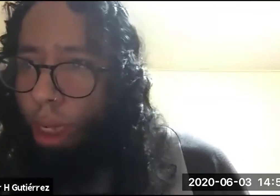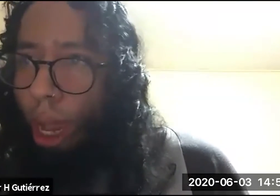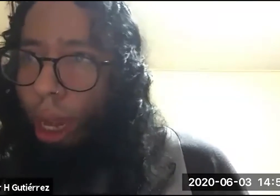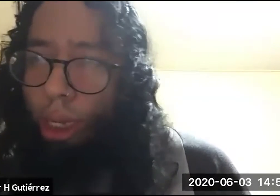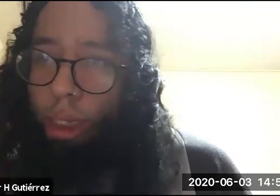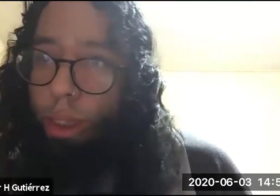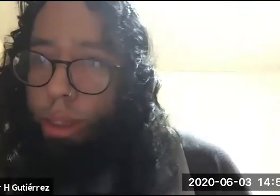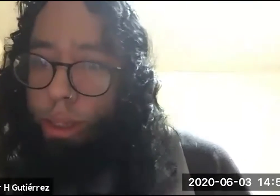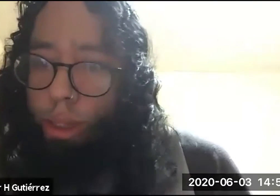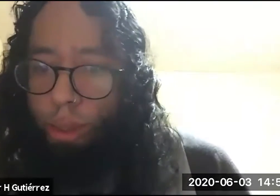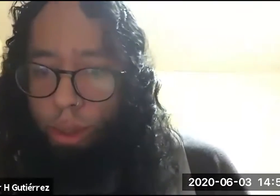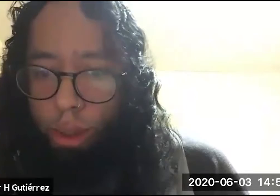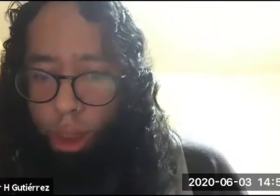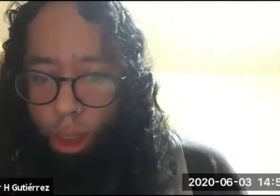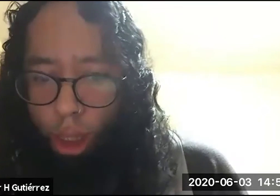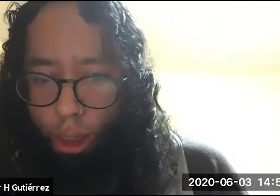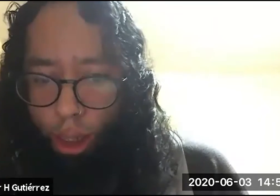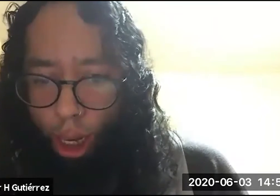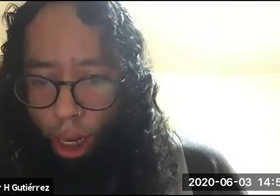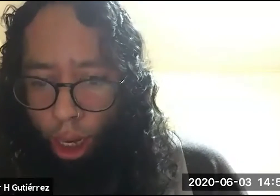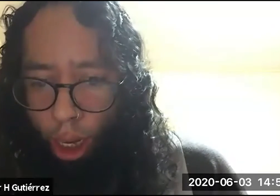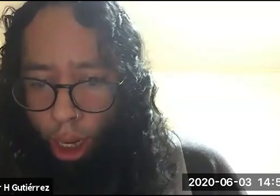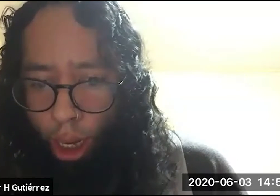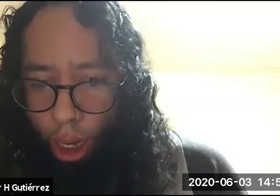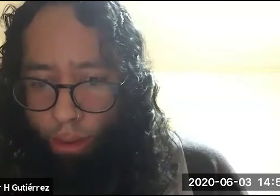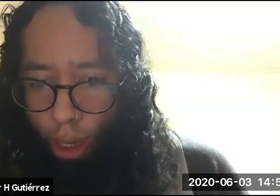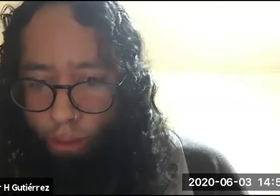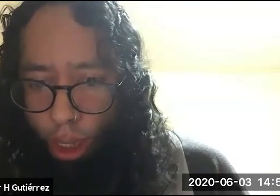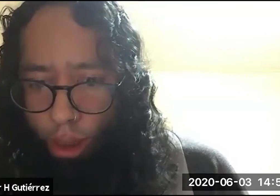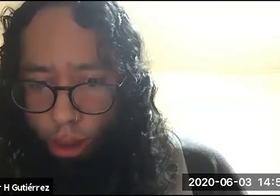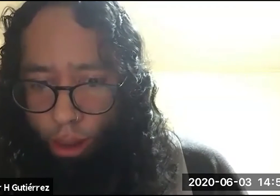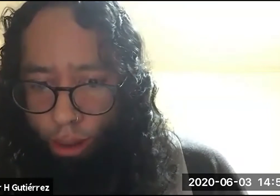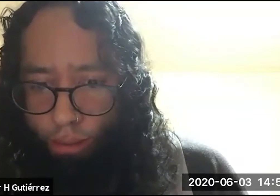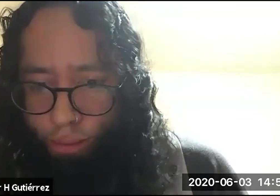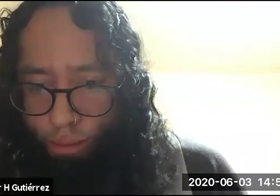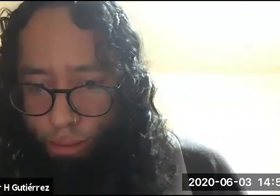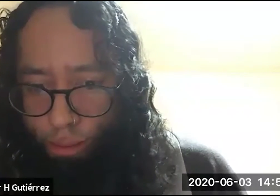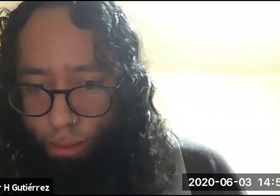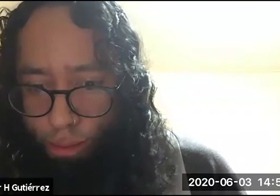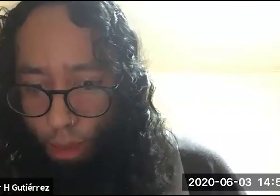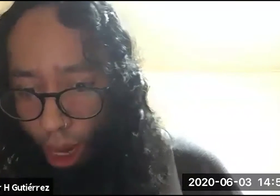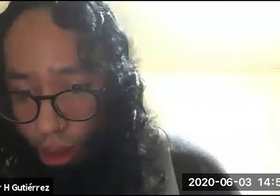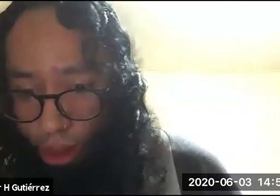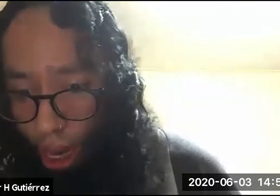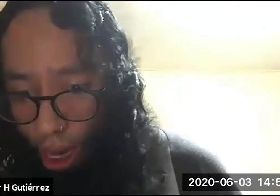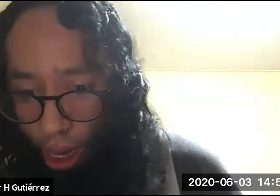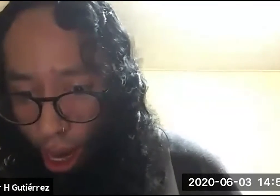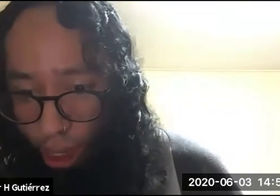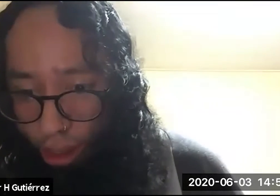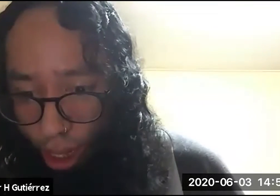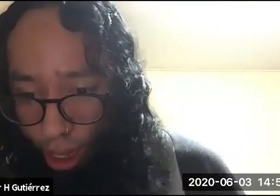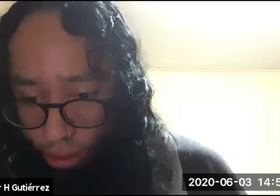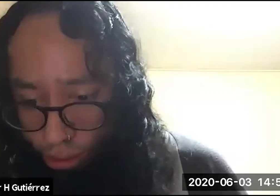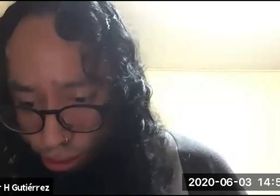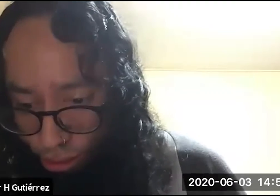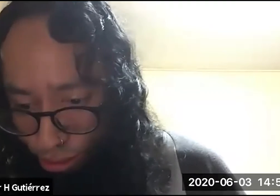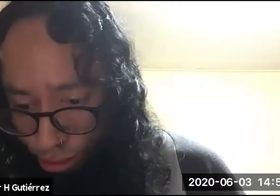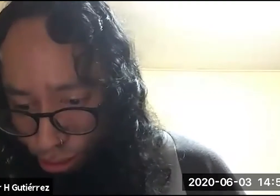reuniones familiares, de todo tipo. Entonces creo que para mí eso me causa